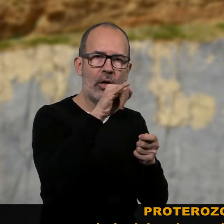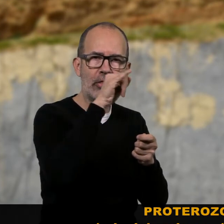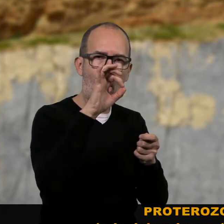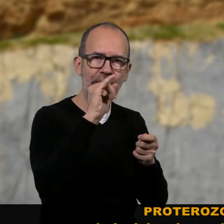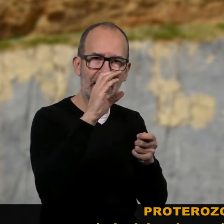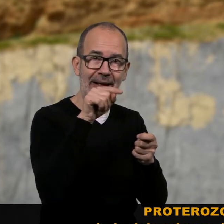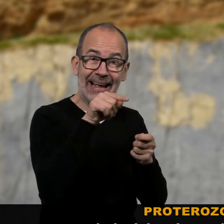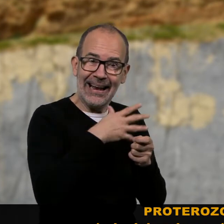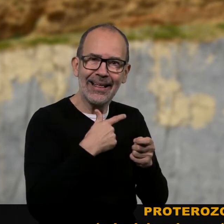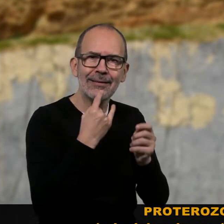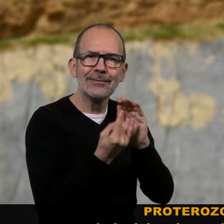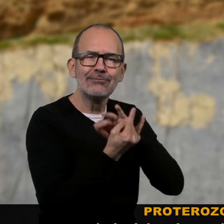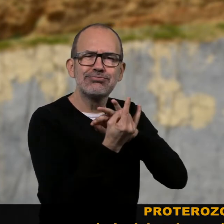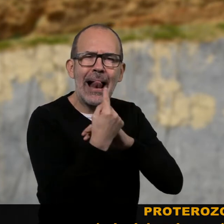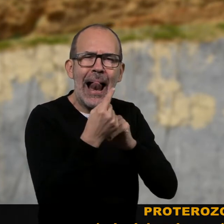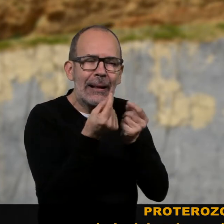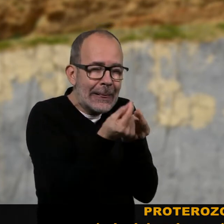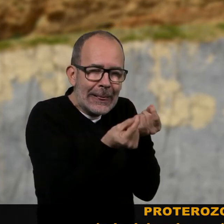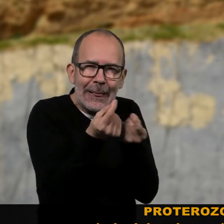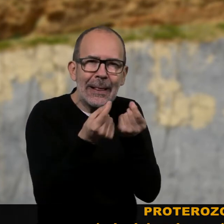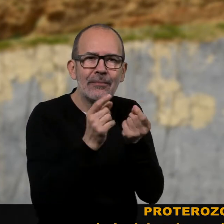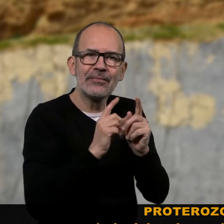Proterozoic és la dels primers éssers vius.